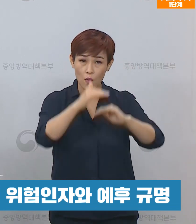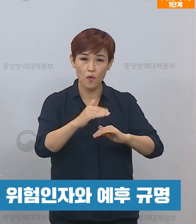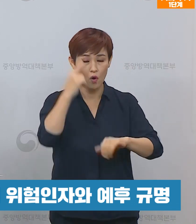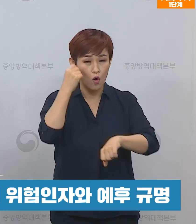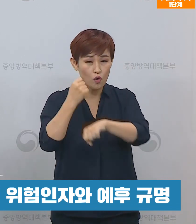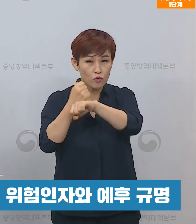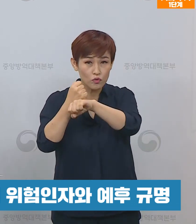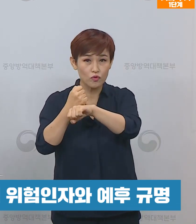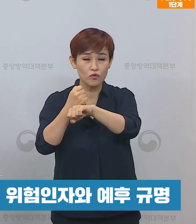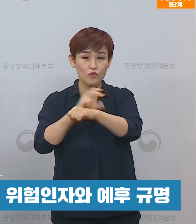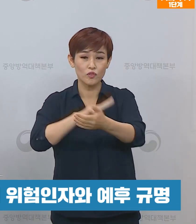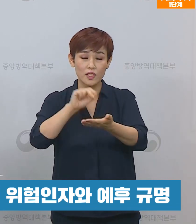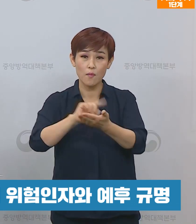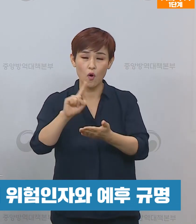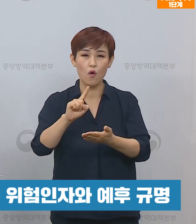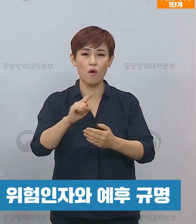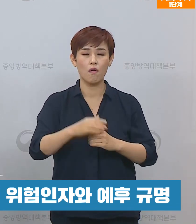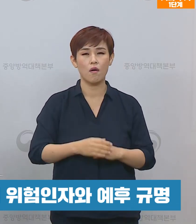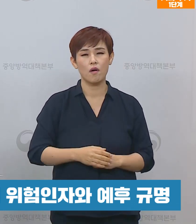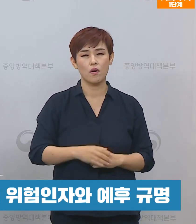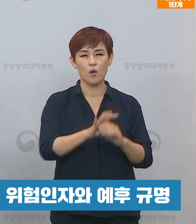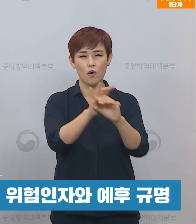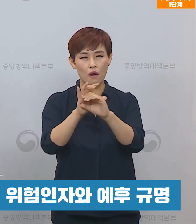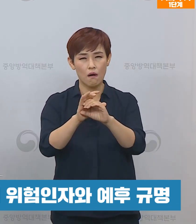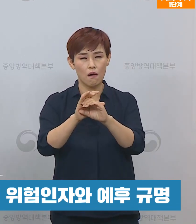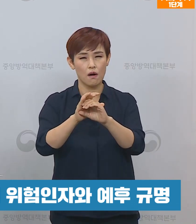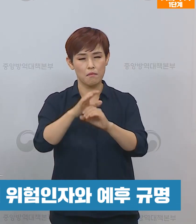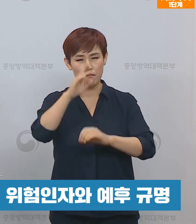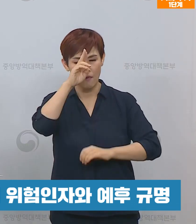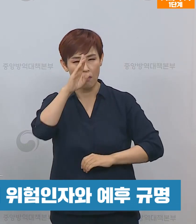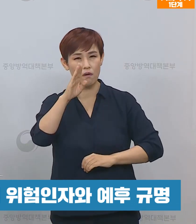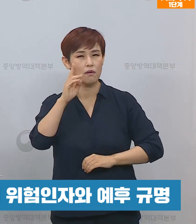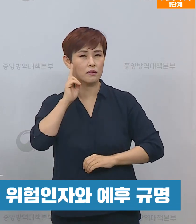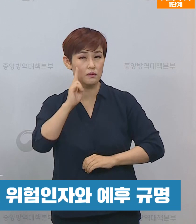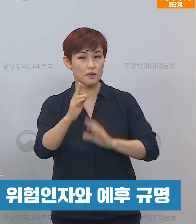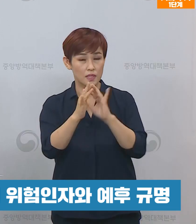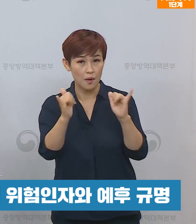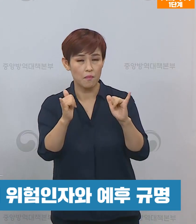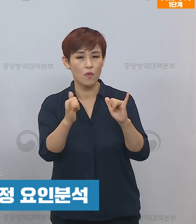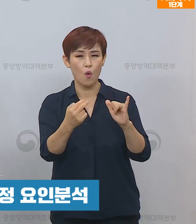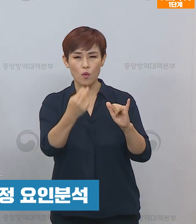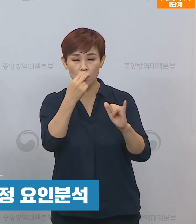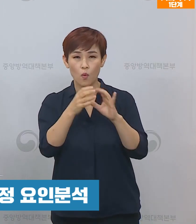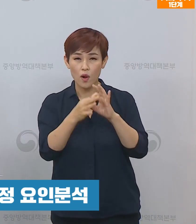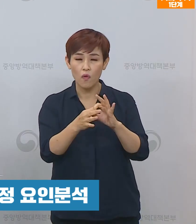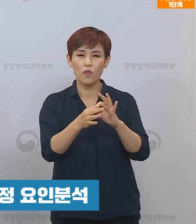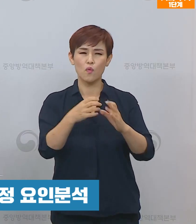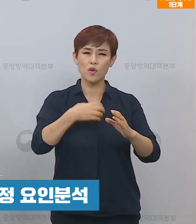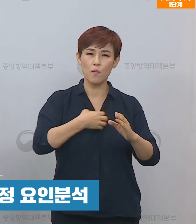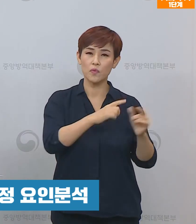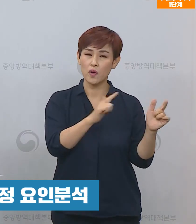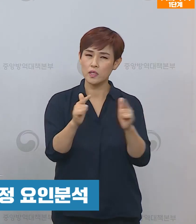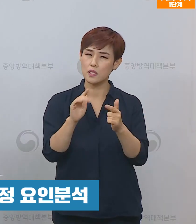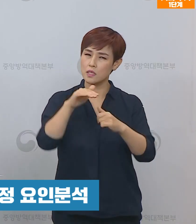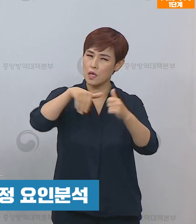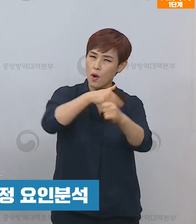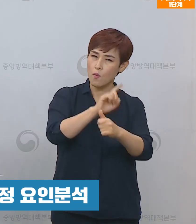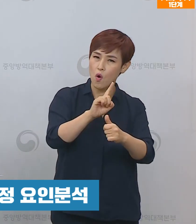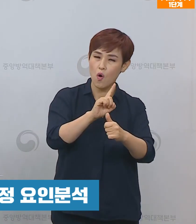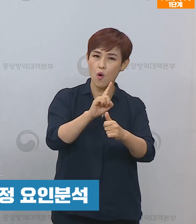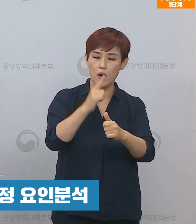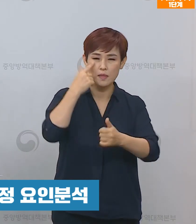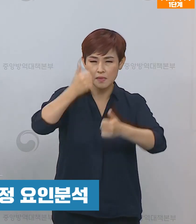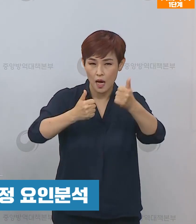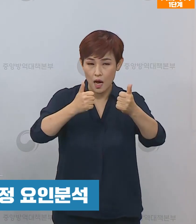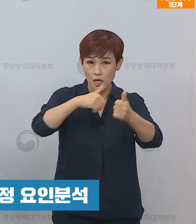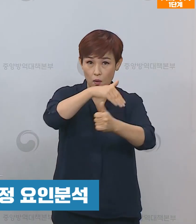주제는 중증 코로나19의 호흡기와 관련된 위험인자와 예후 규명, 그리고 임상 양상에 대한 결정